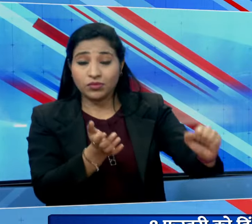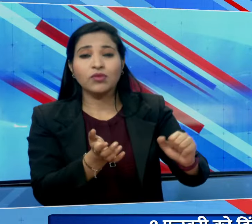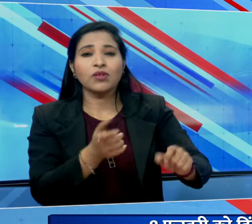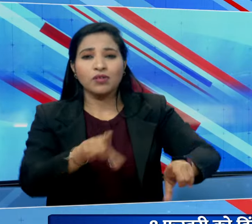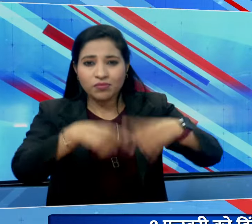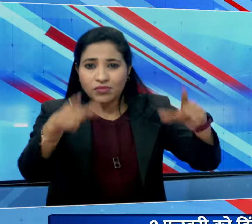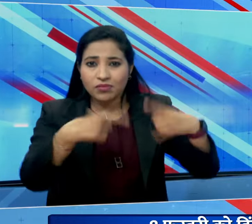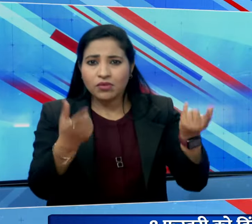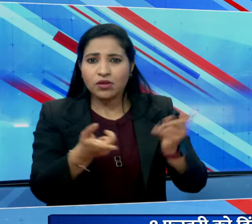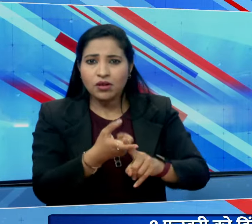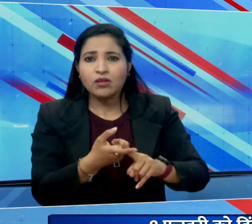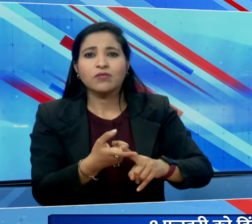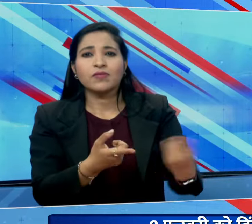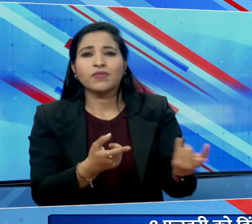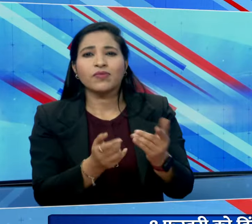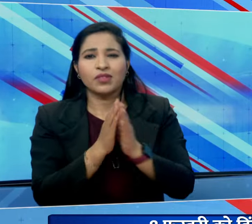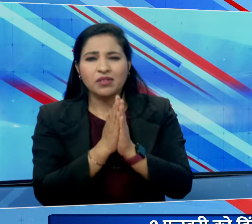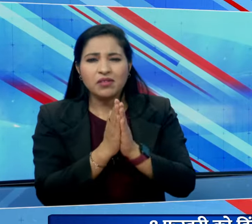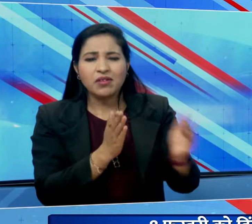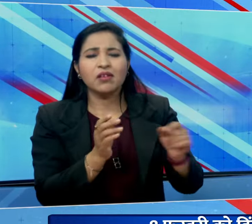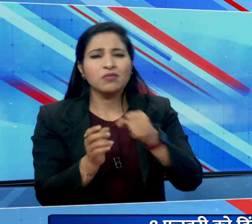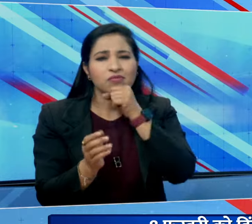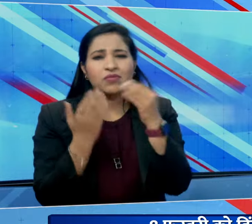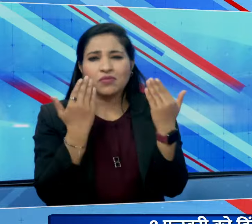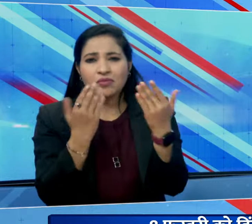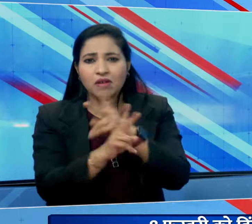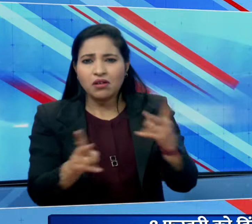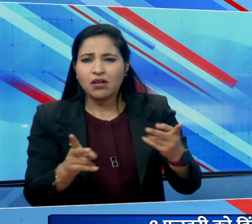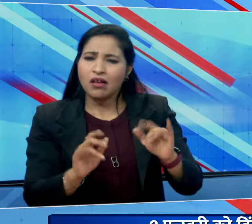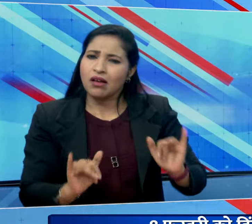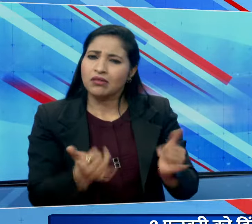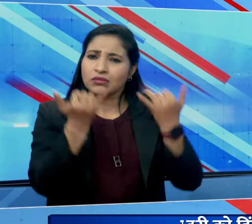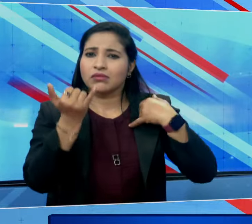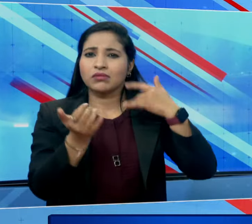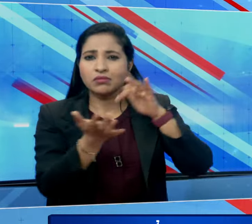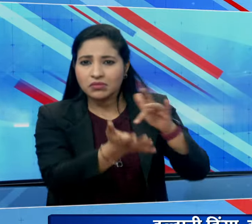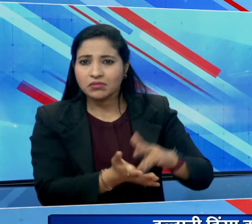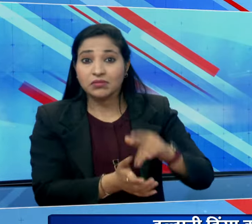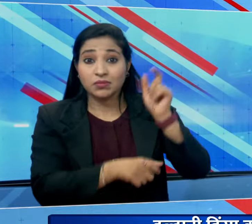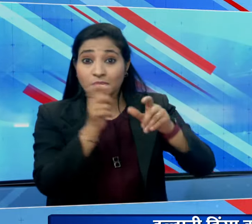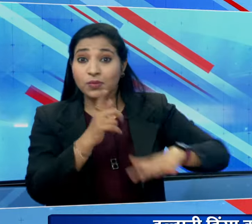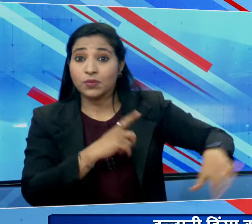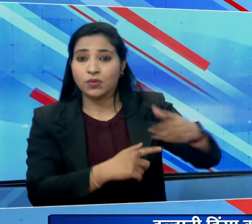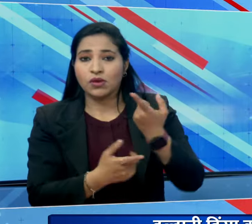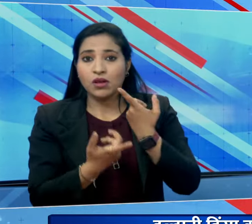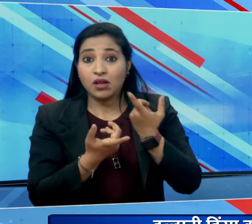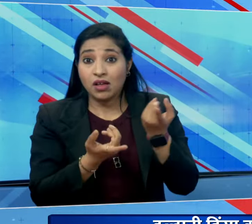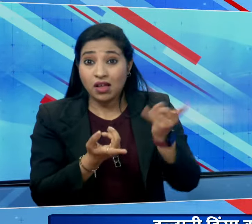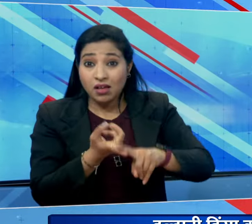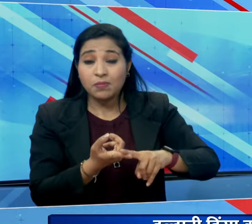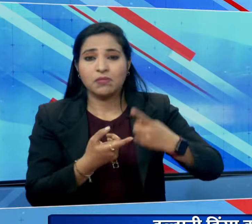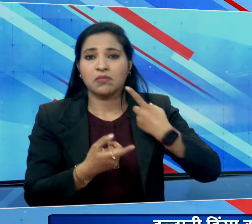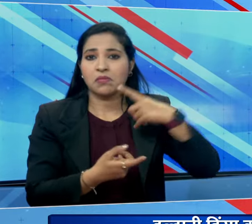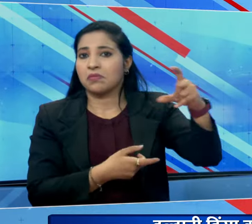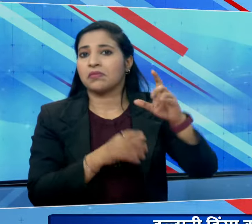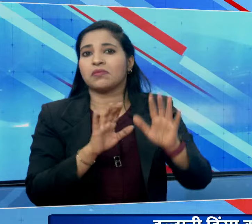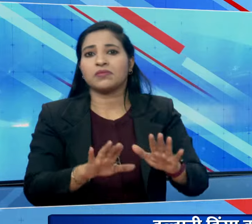में अवैध मदरसा और धर्मस्थल ढहाने गई पुलिस और प्रशासन की टीम पर स्थानीय लोगों ने हमला कर दिया